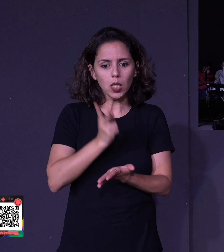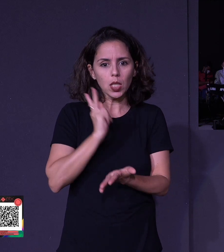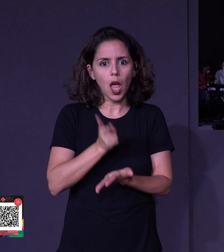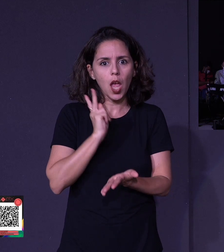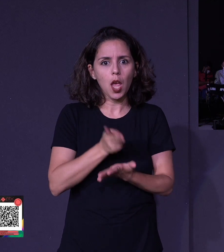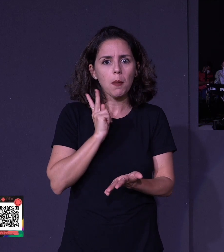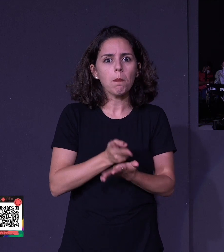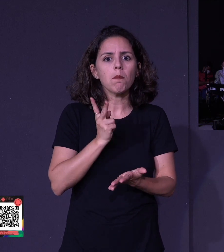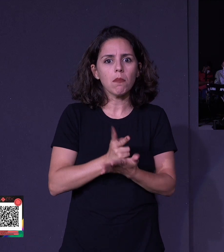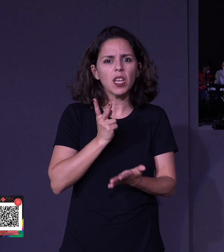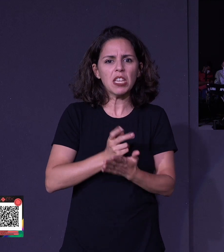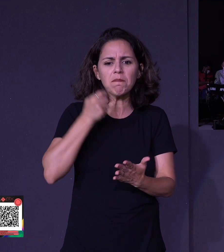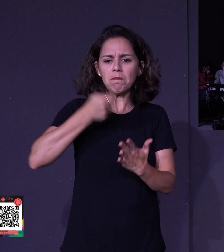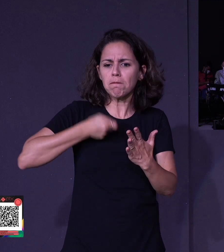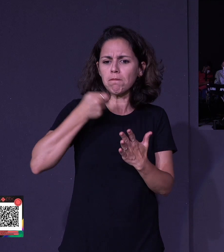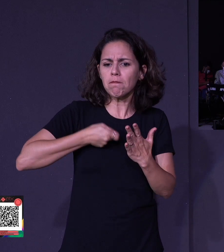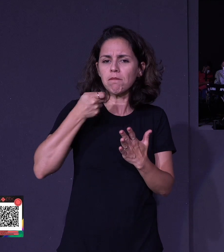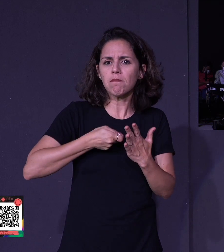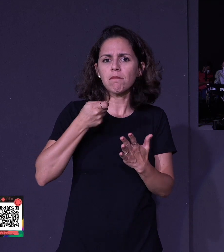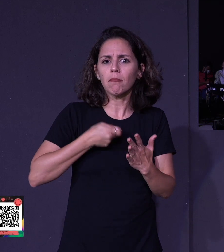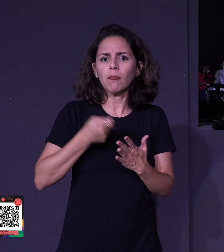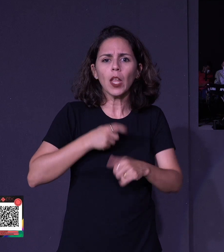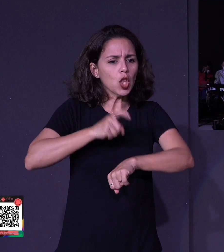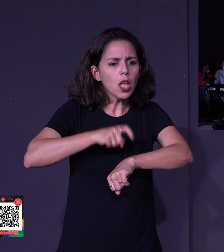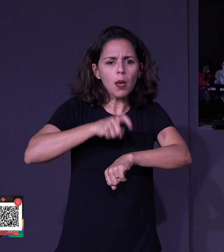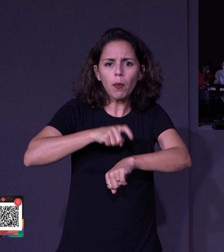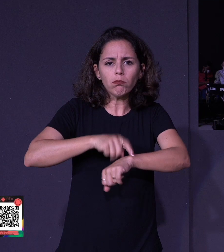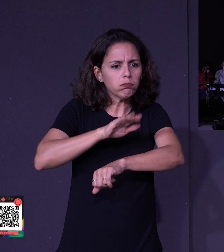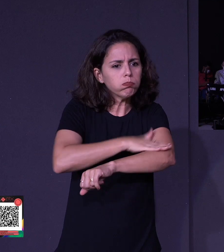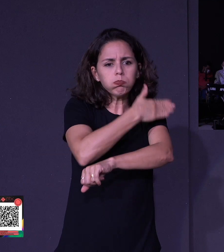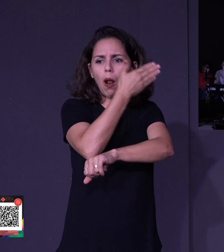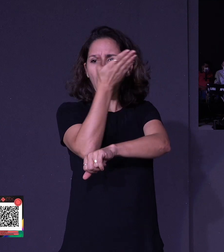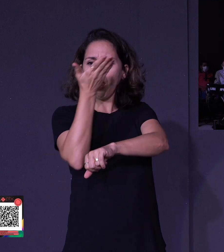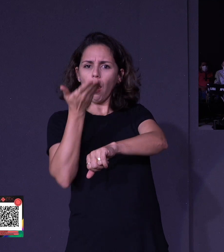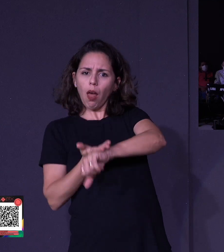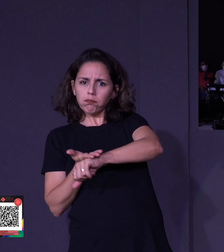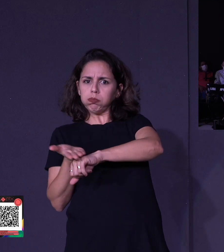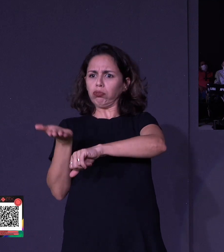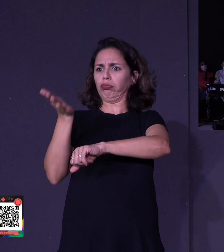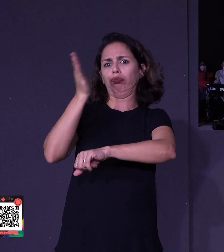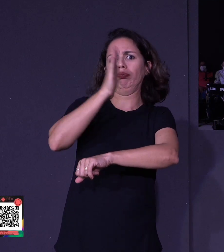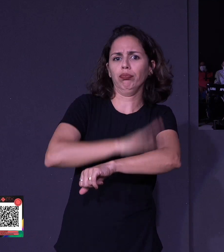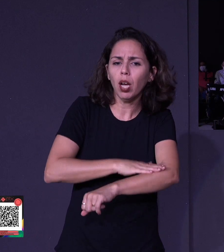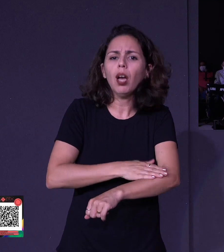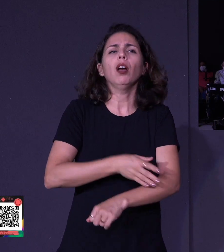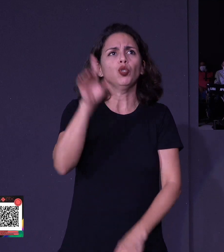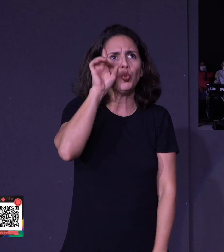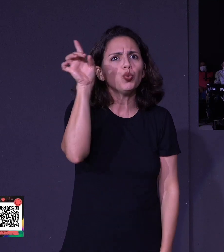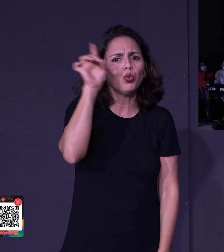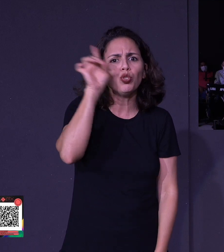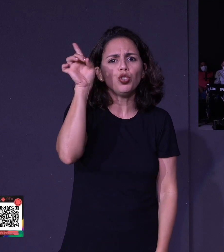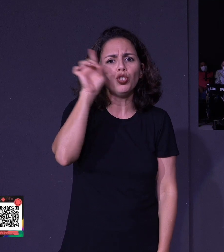E não pode ser qualquer tempo, precisa ser tempo de qualidade. E esse ensinar é processo